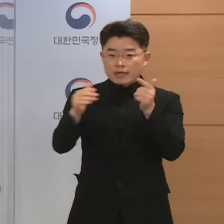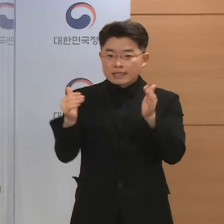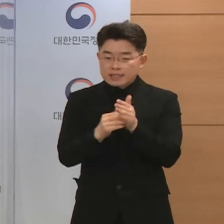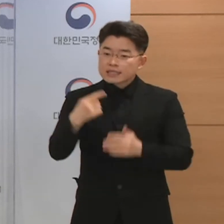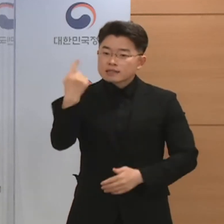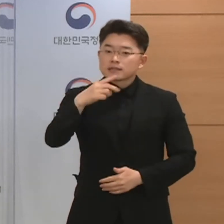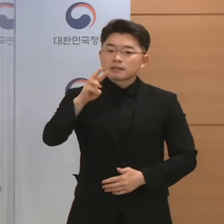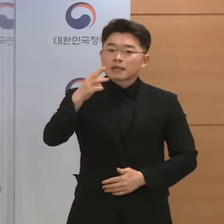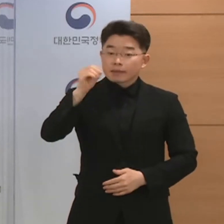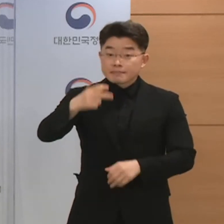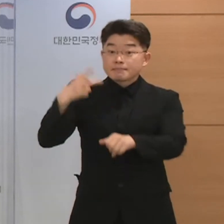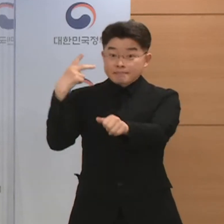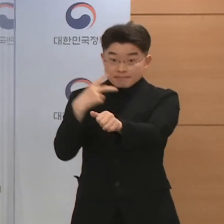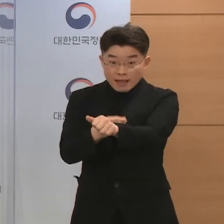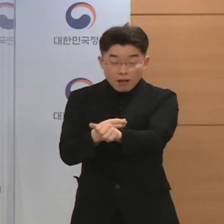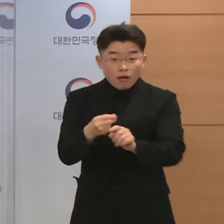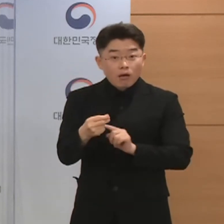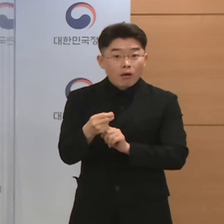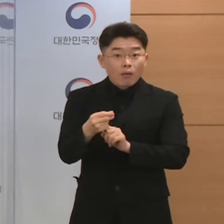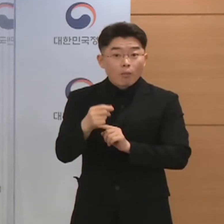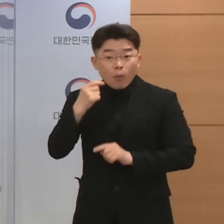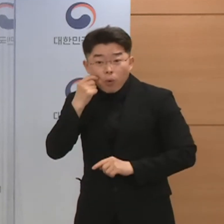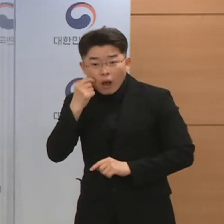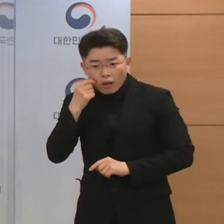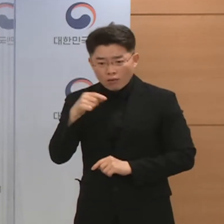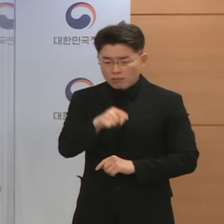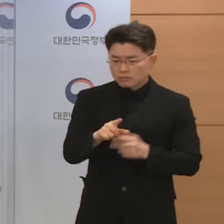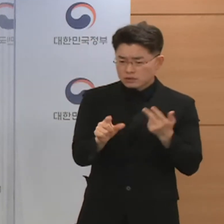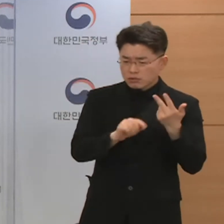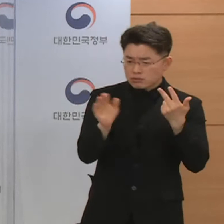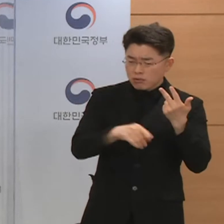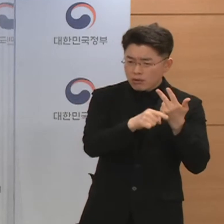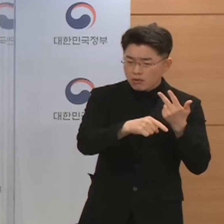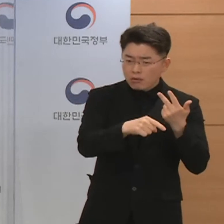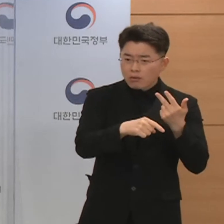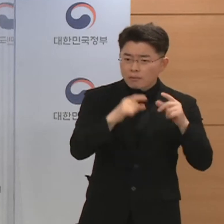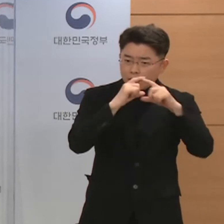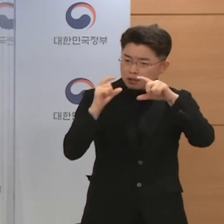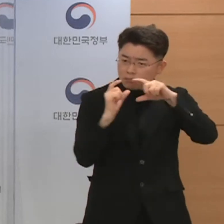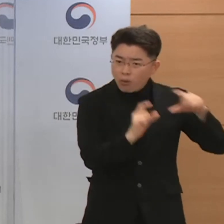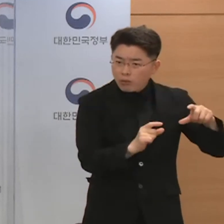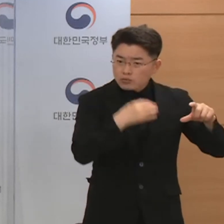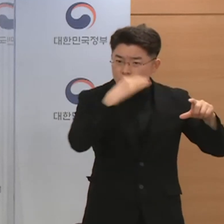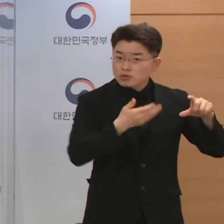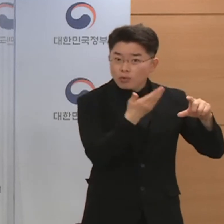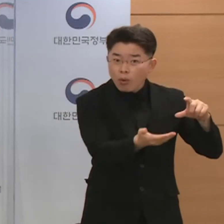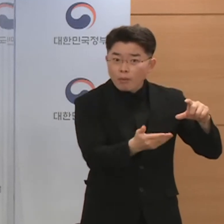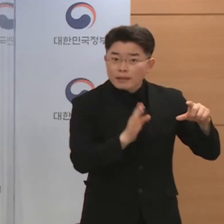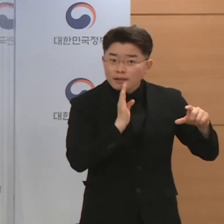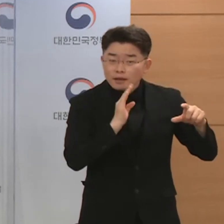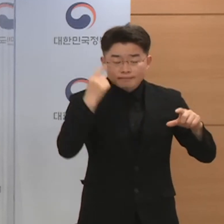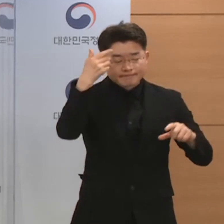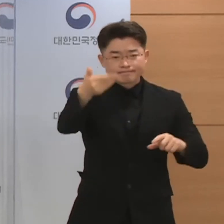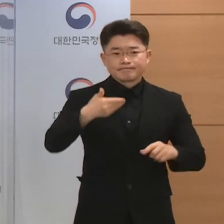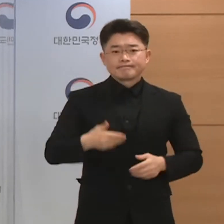접종 목표가 달성되지 않더라도 7월부터 이런 인센티브 조치들이 시행되는 것인지도